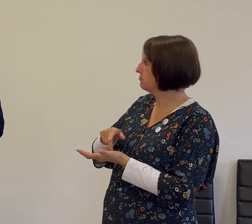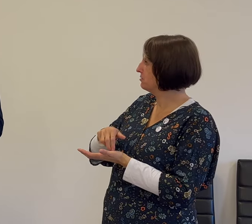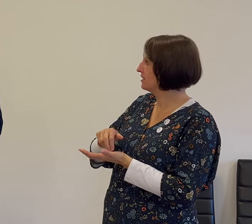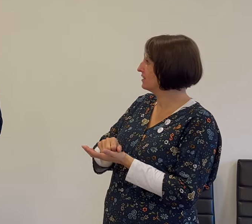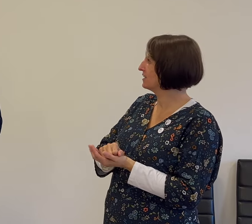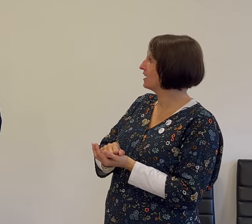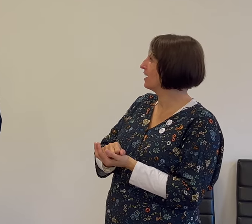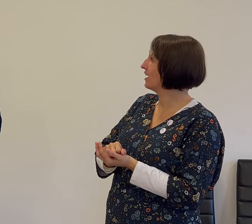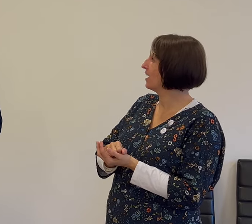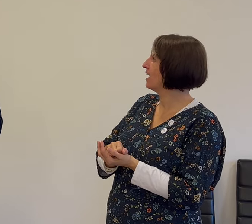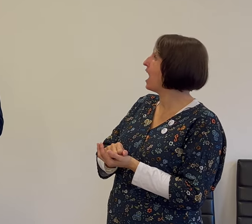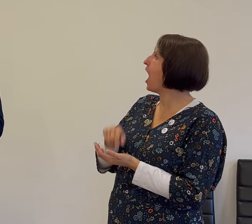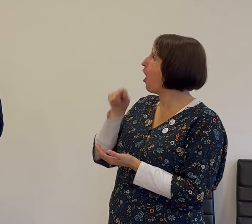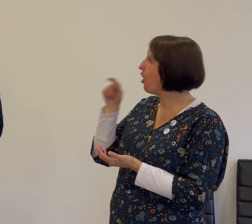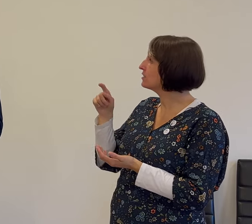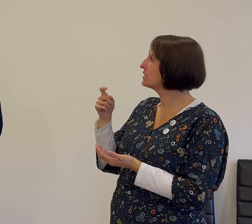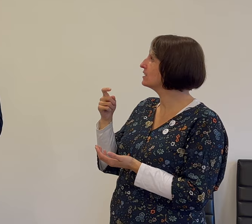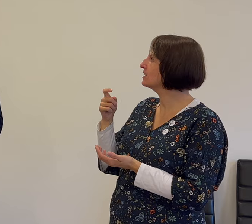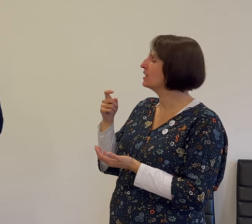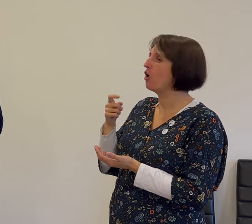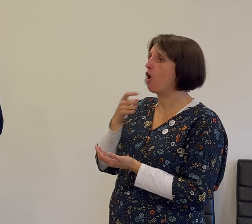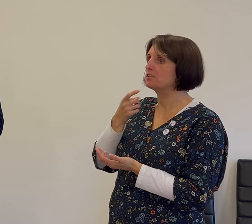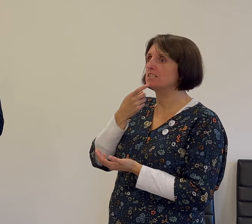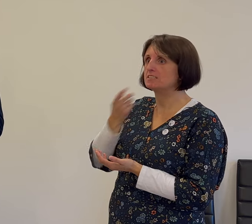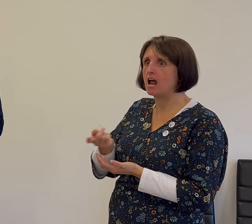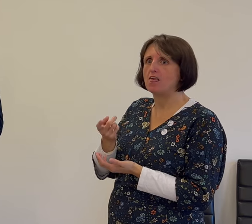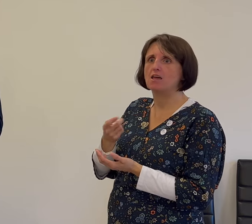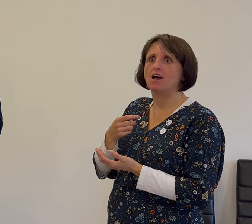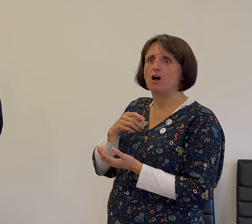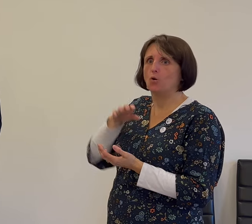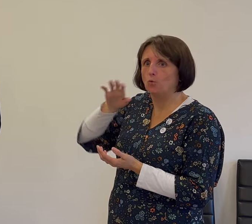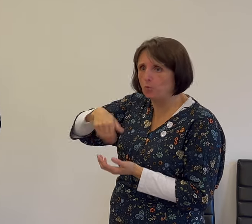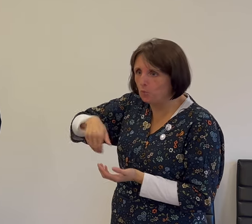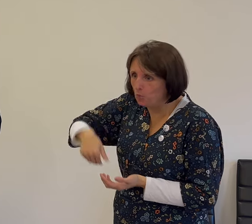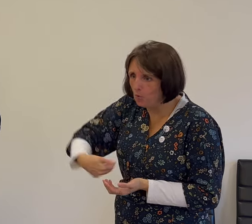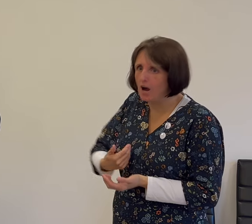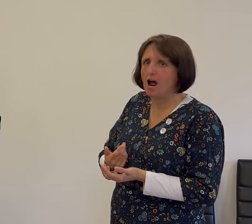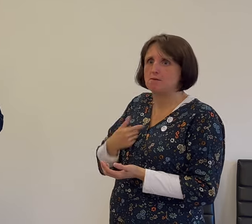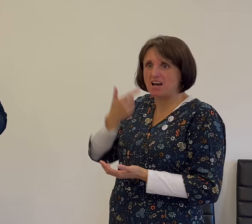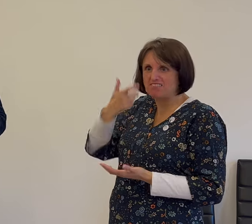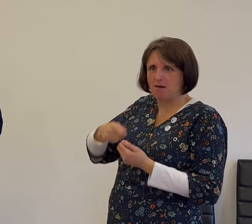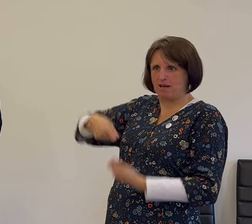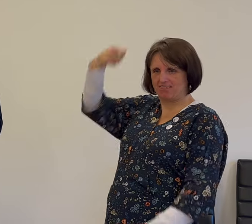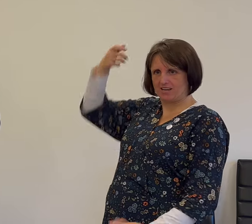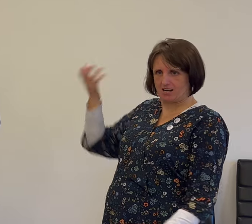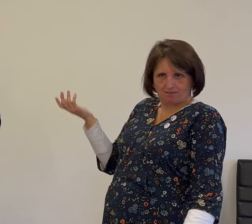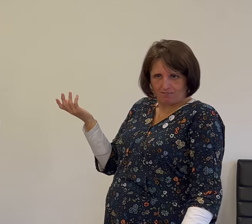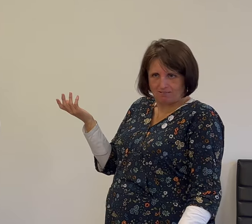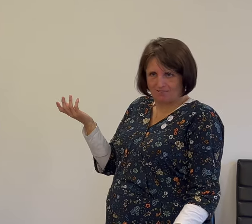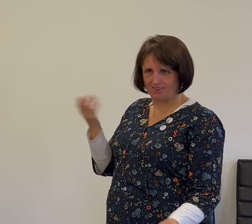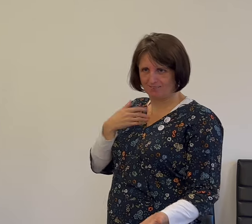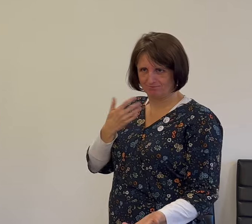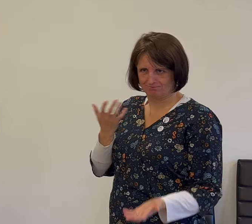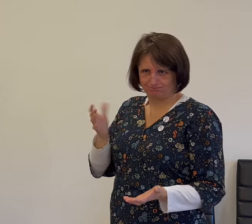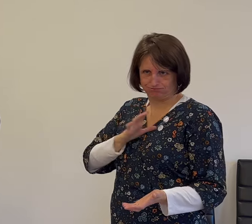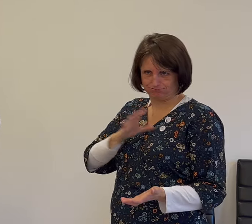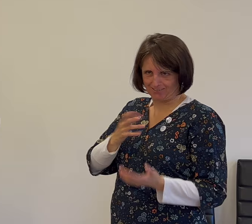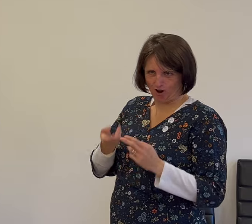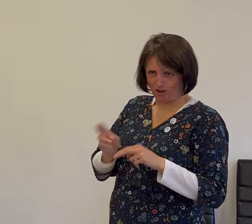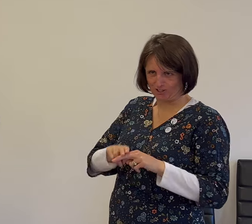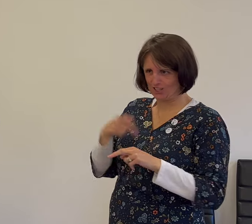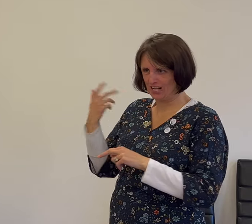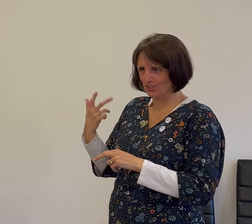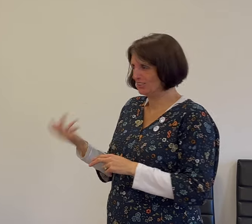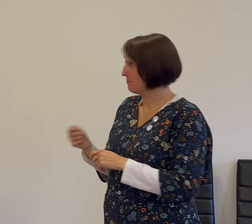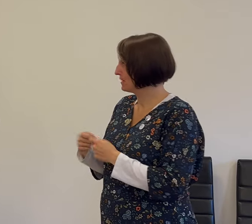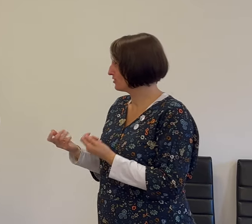který vyhloubil ten potok, má 2 metry. No a když je nějaká povodeň, tak tam očividně ty 2 metry jsou plné